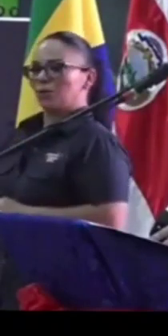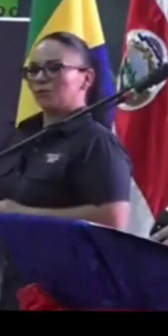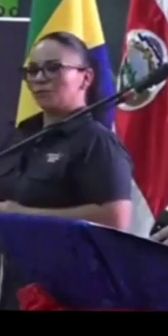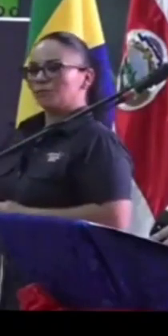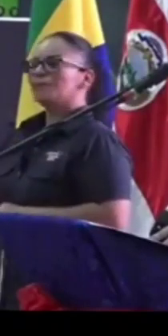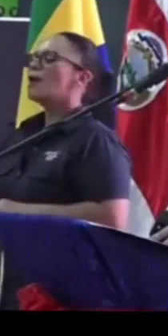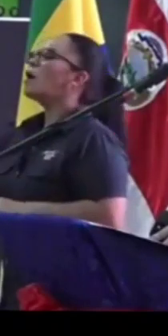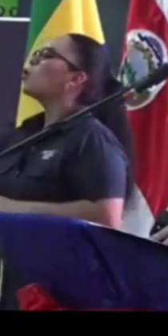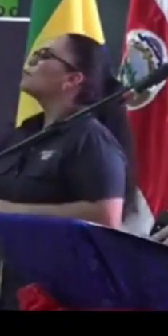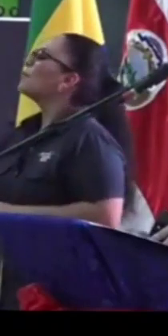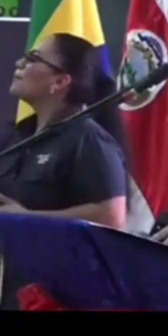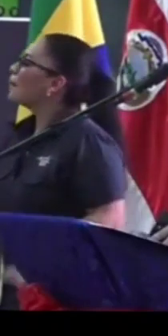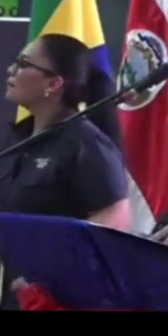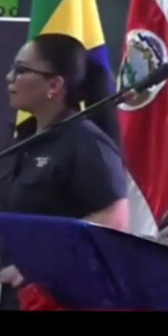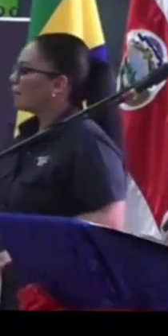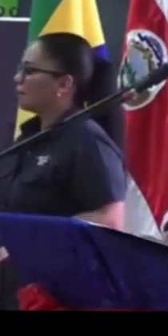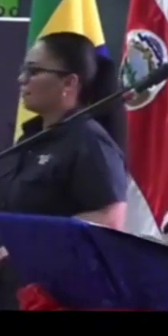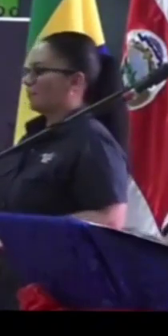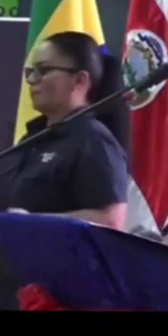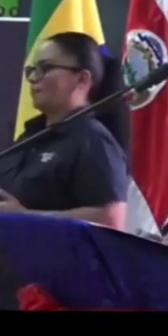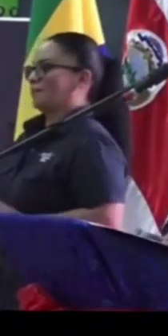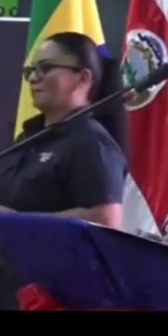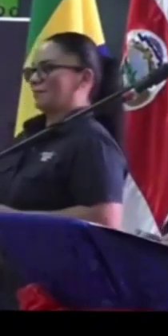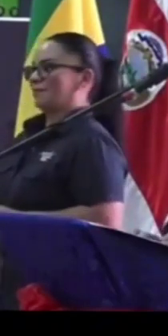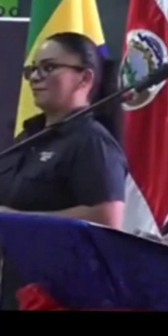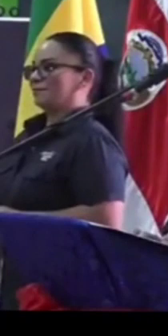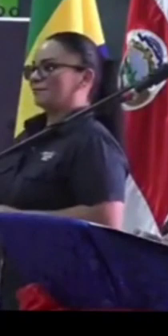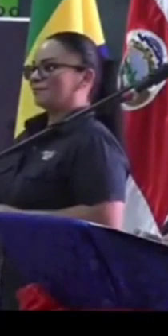A dónde va a ir la plata